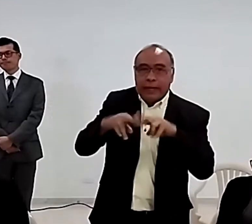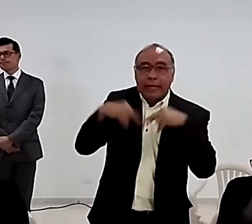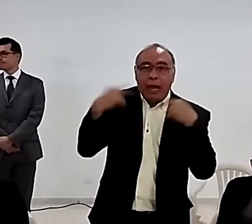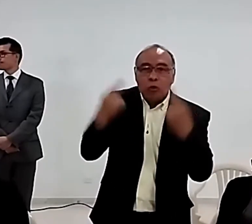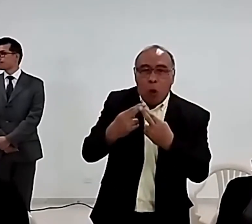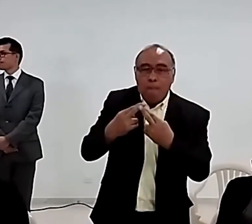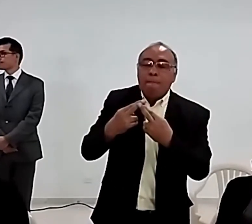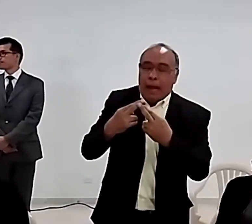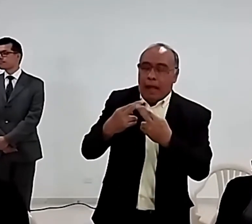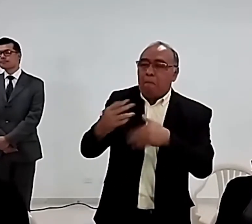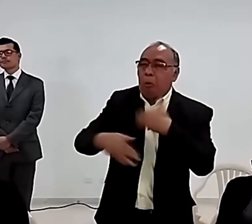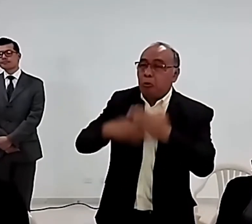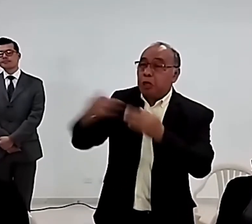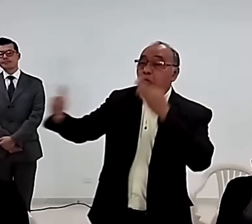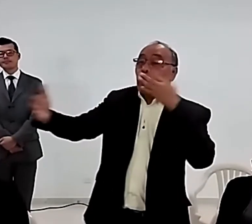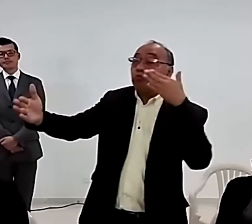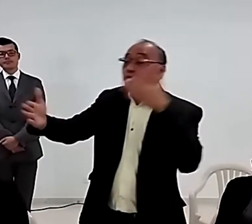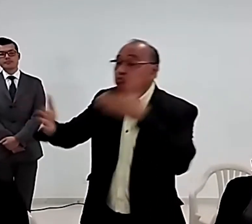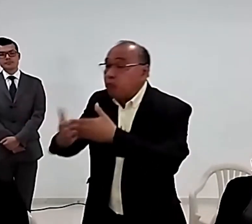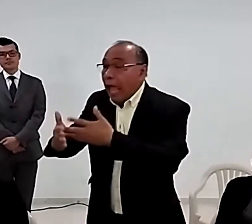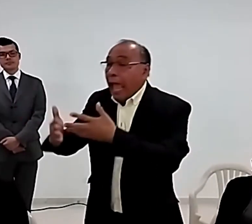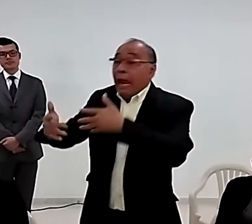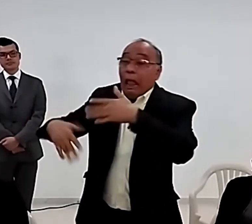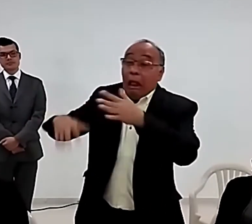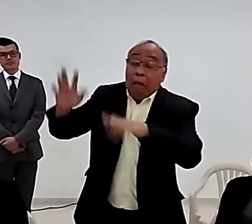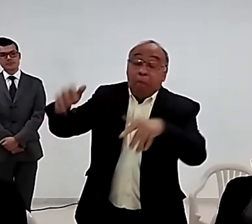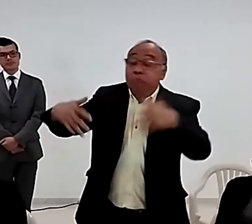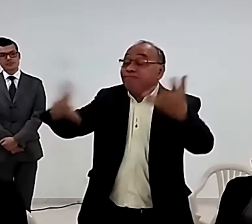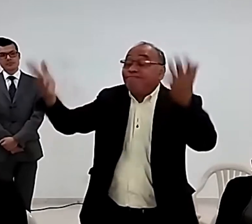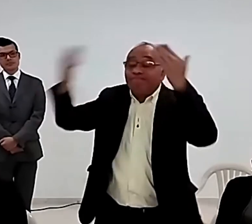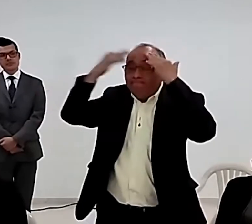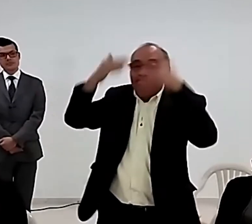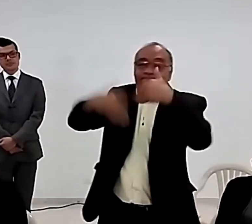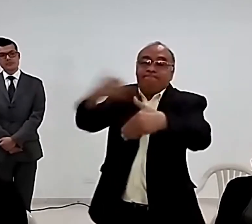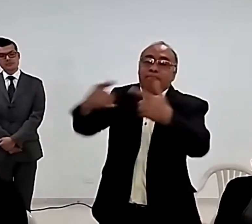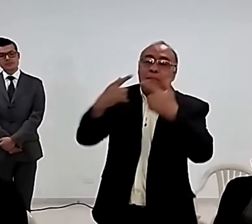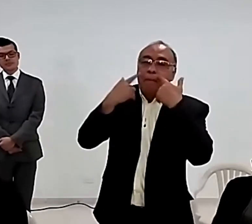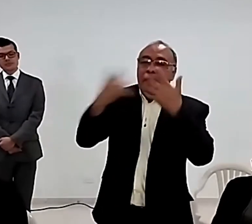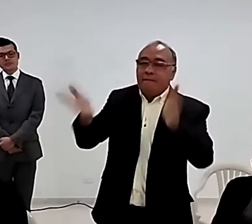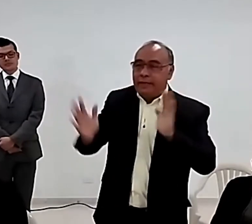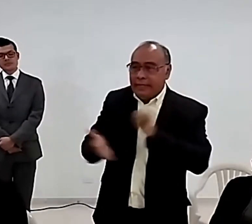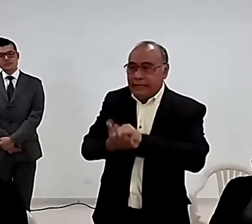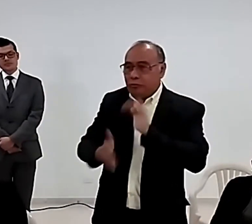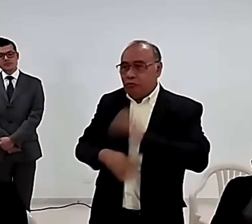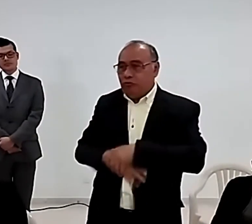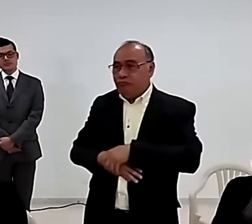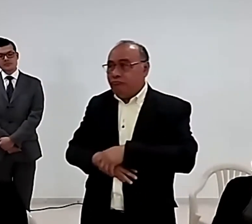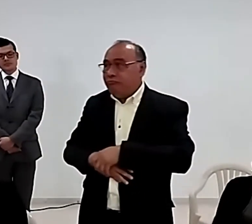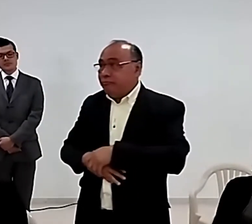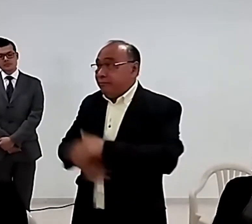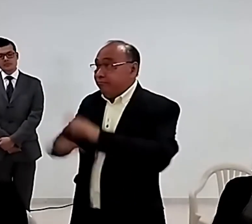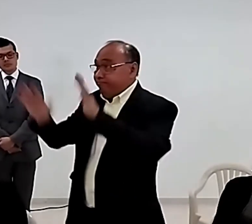ya tenemos la respuesta poner los recursos legales